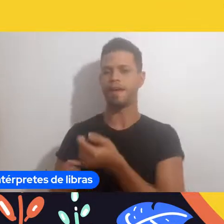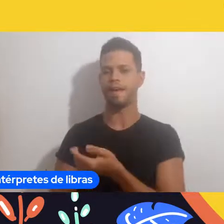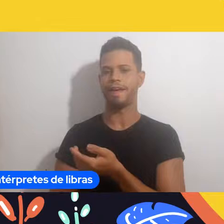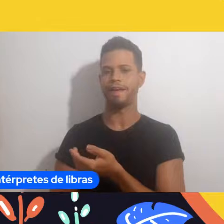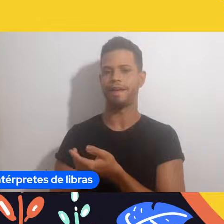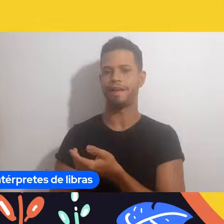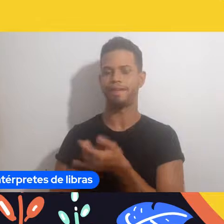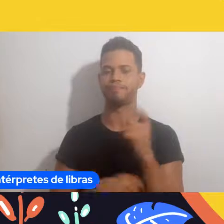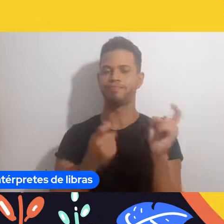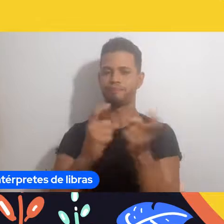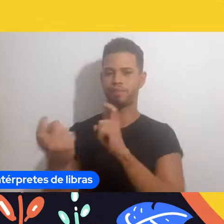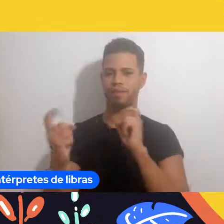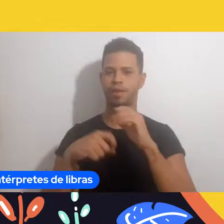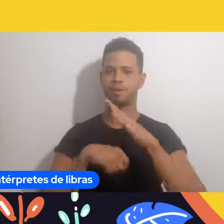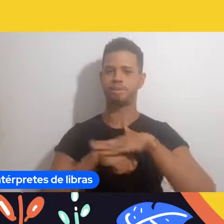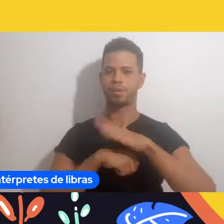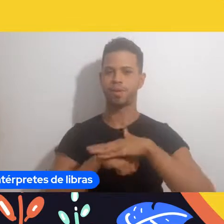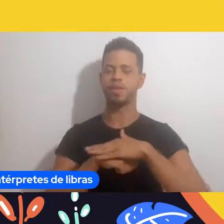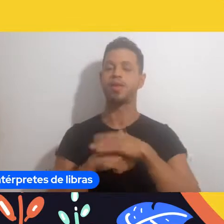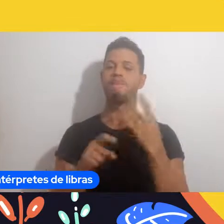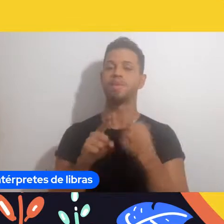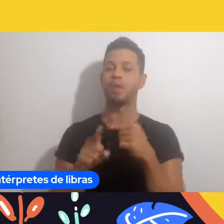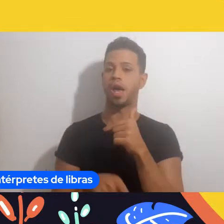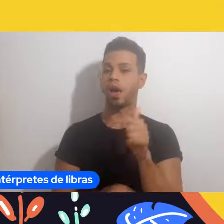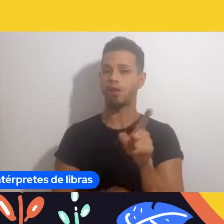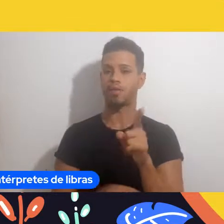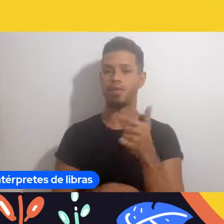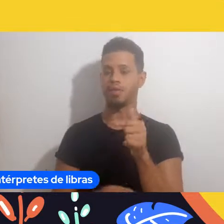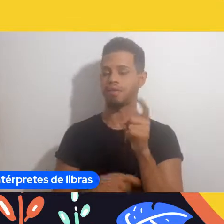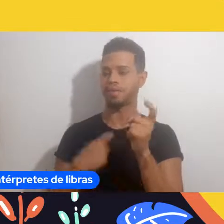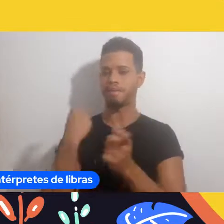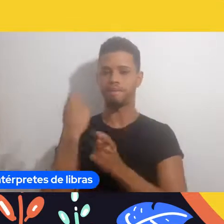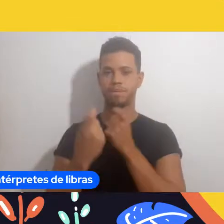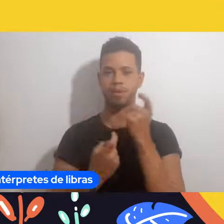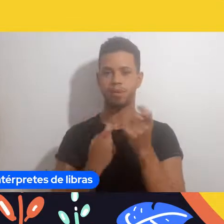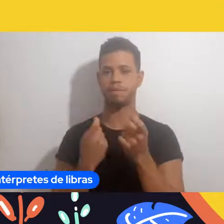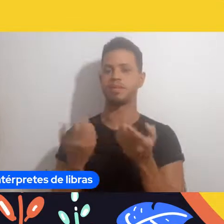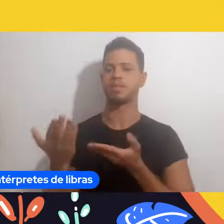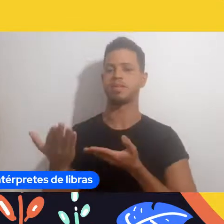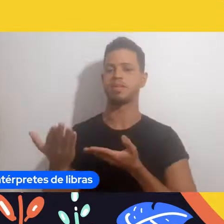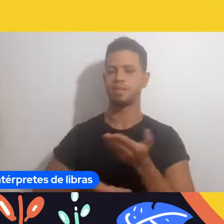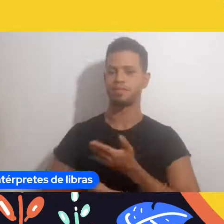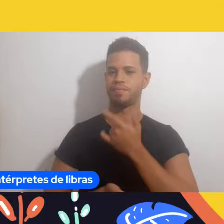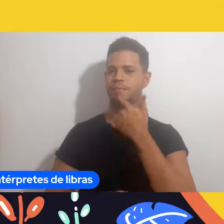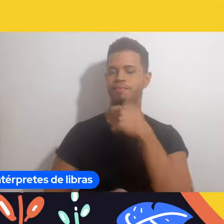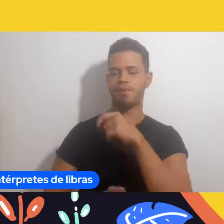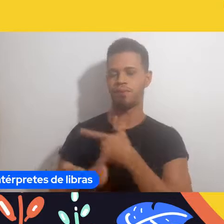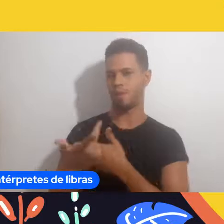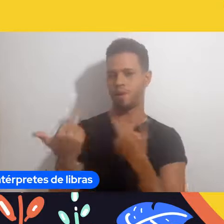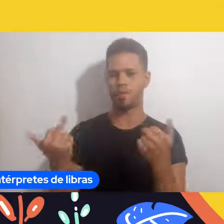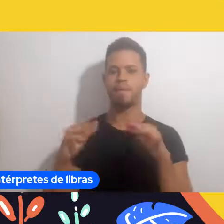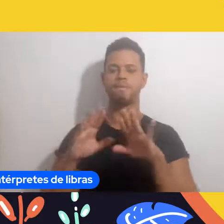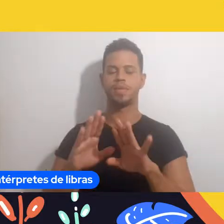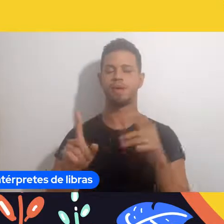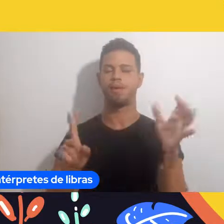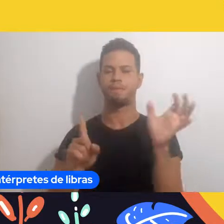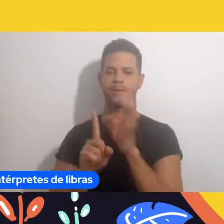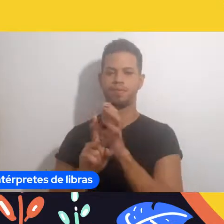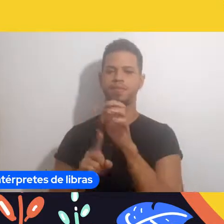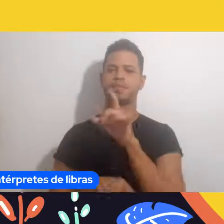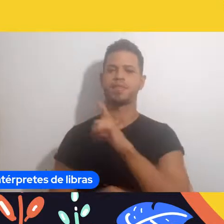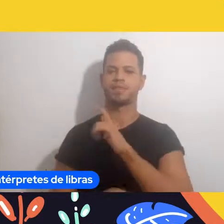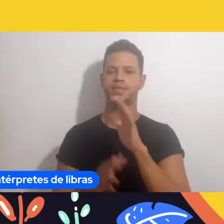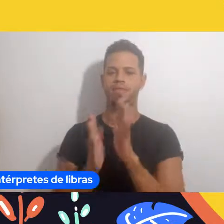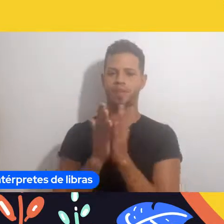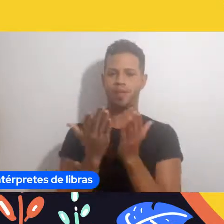conversa, né? Porque a obra literária não tem essa preocupação de servir para alguma coisa. Mas, como provocação, eu trouxe um livro que eu acho que também